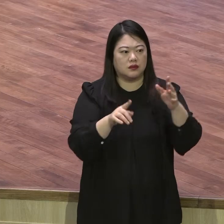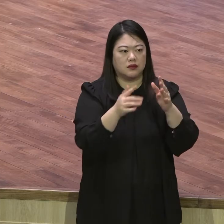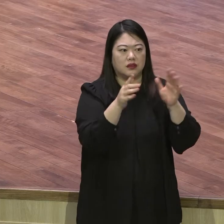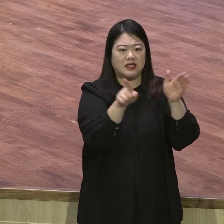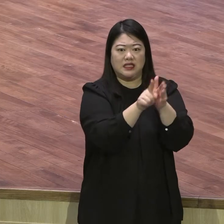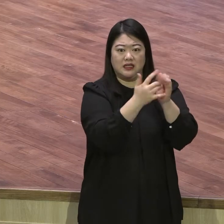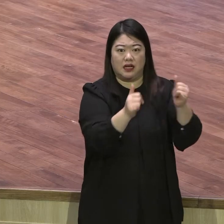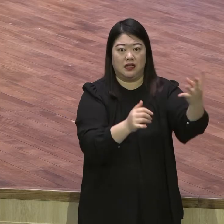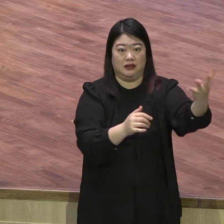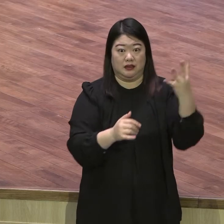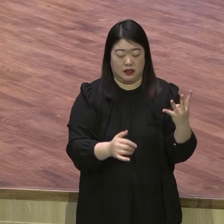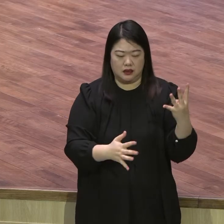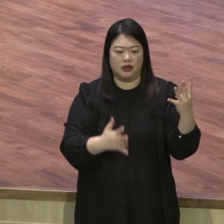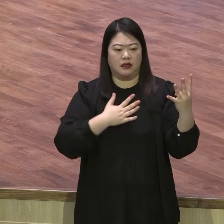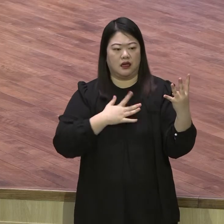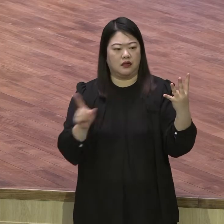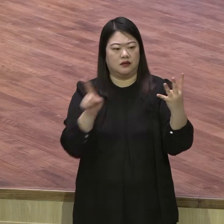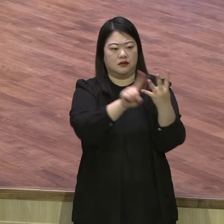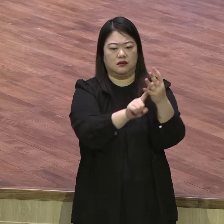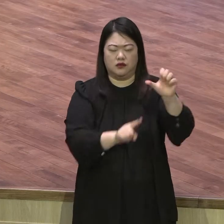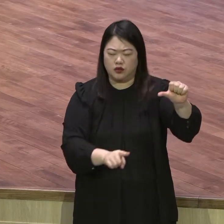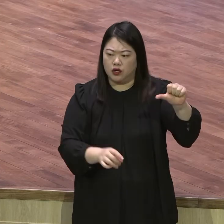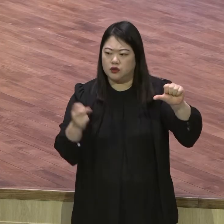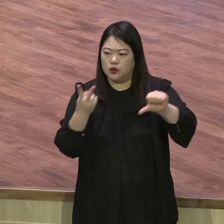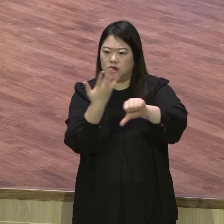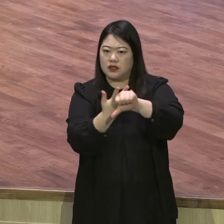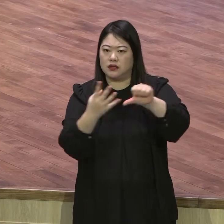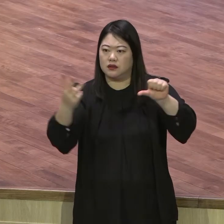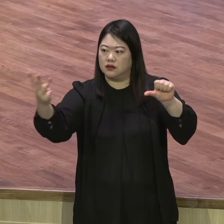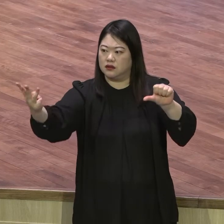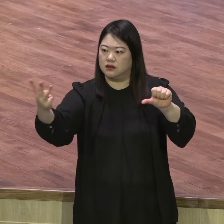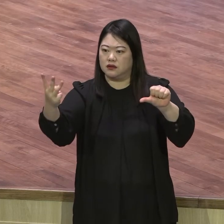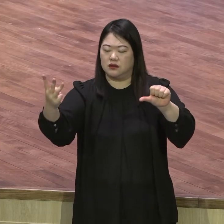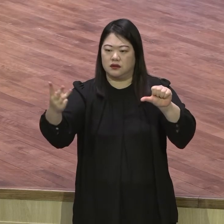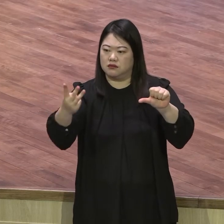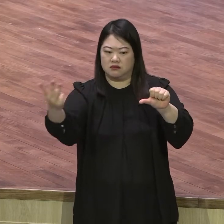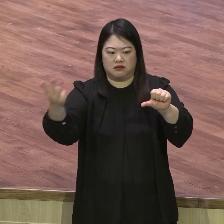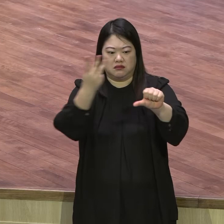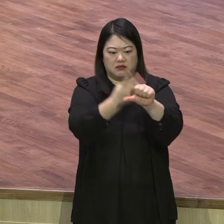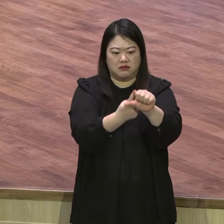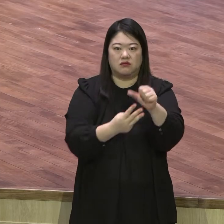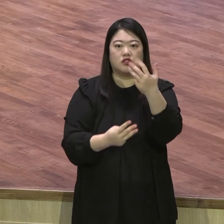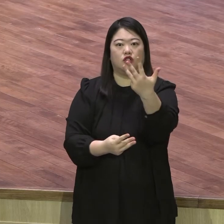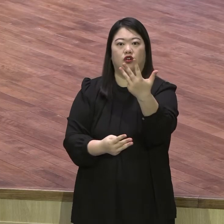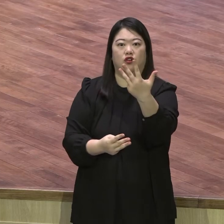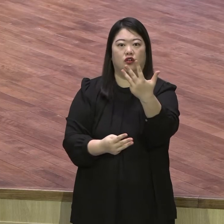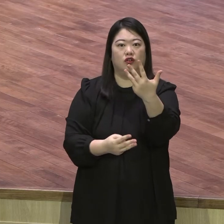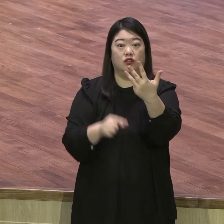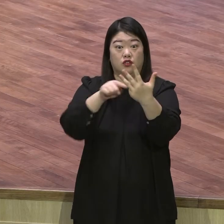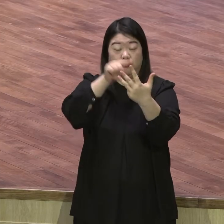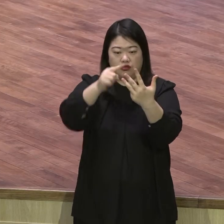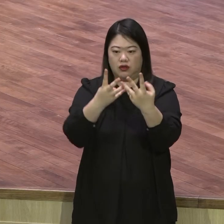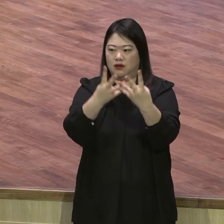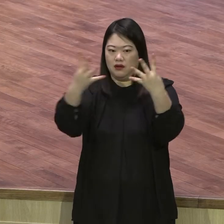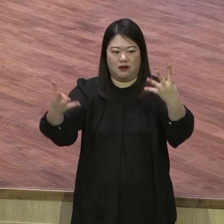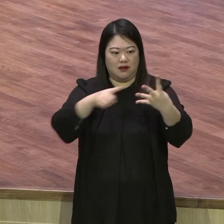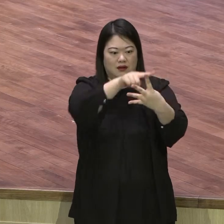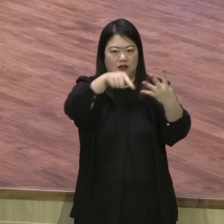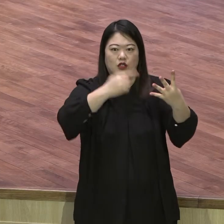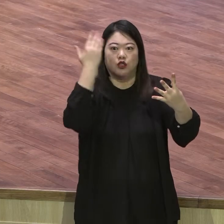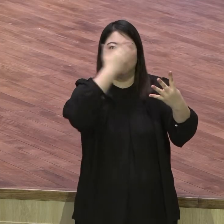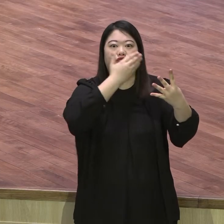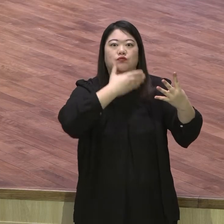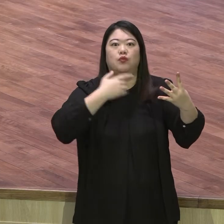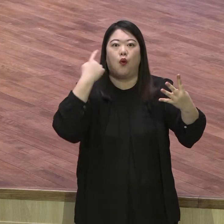교회 주일날 되는데 교회 갈 사람 나와 한 여덟 명 나오는데 네 명이 다 기독 이제 순복음 교회 신학생들.